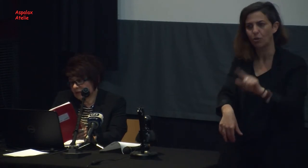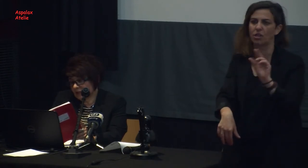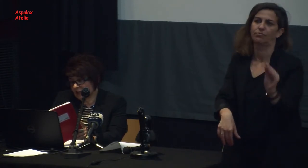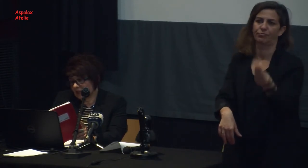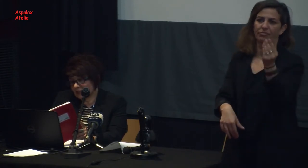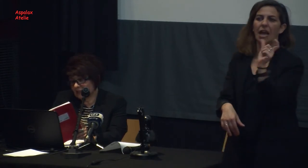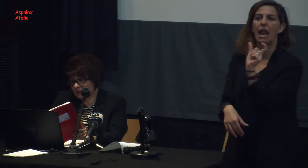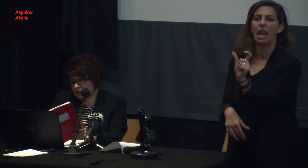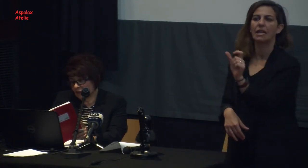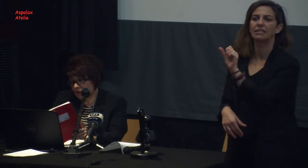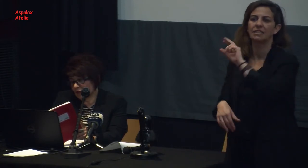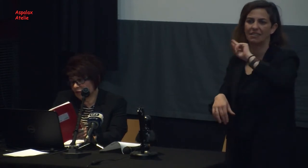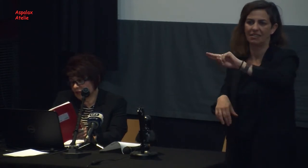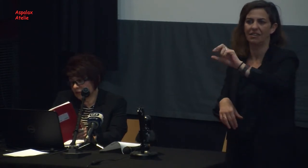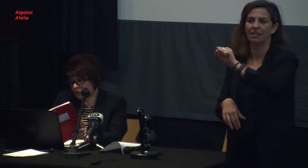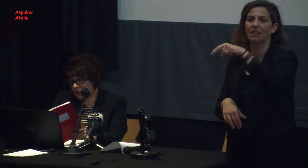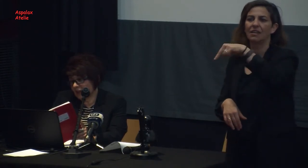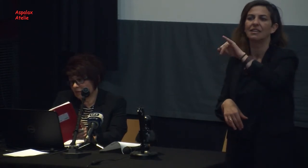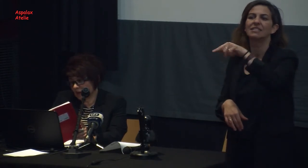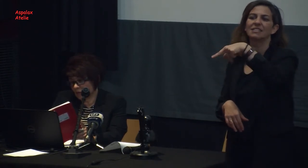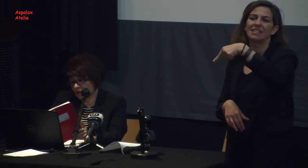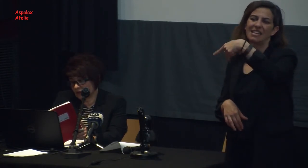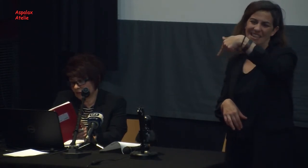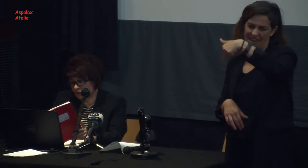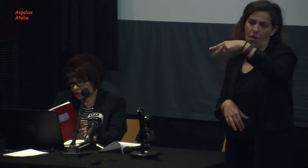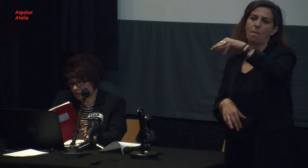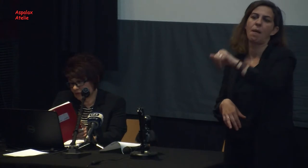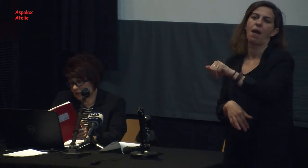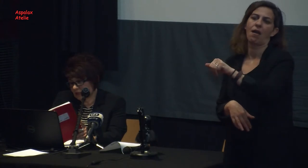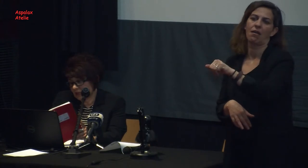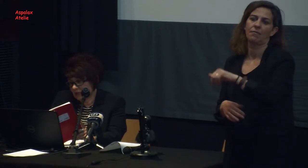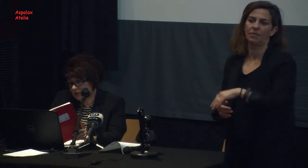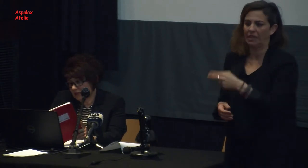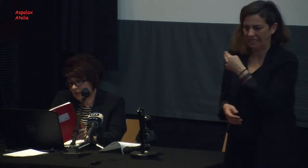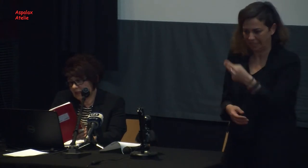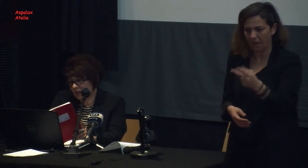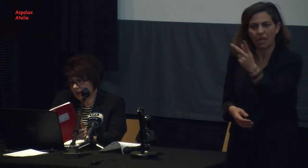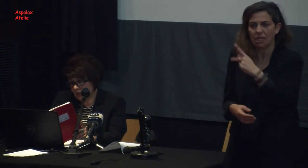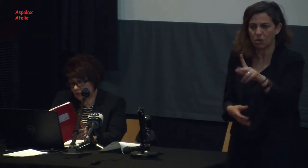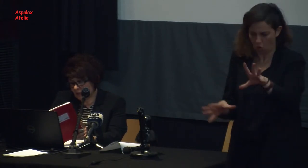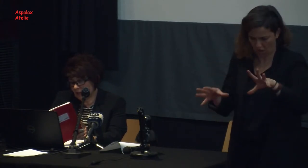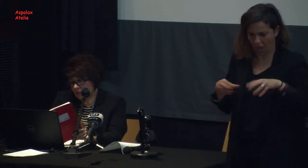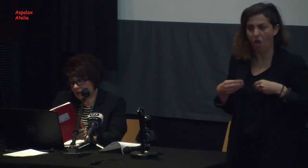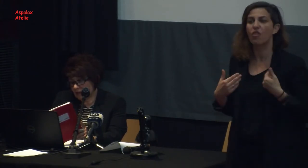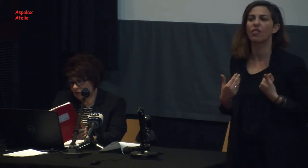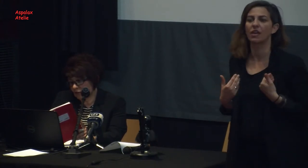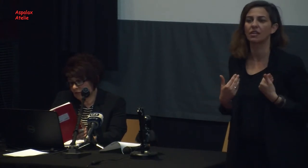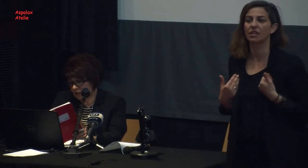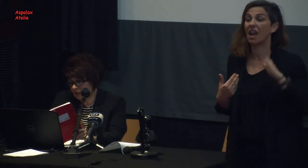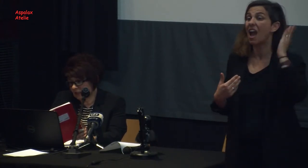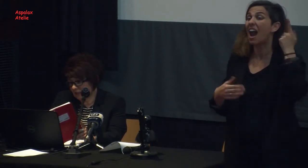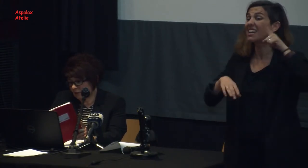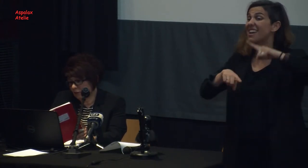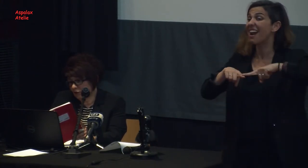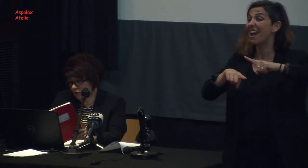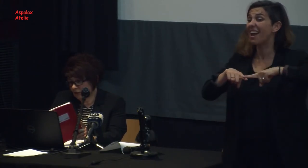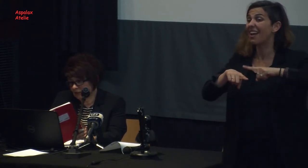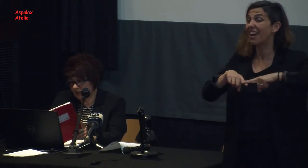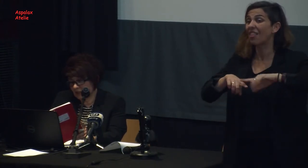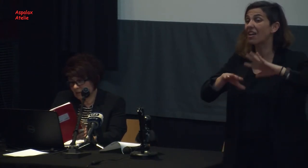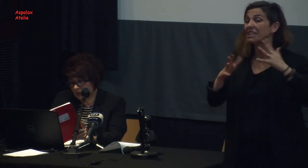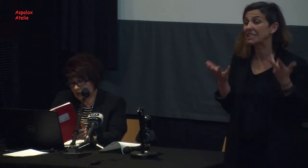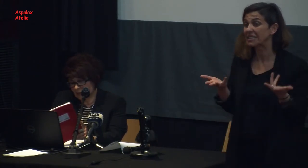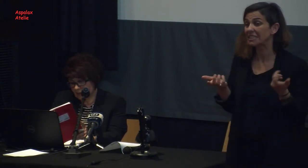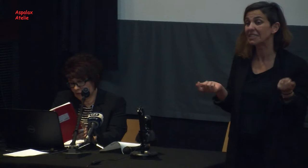«Στιγματίζομαι» σημαίνει «χαρακτηρίζομαι ως κοινωνικά μη αποδεκτός». Στην αρχαία Ελλάδα το στίγμα χαρασόταν ή